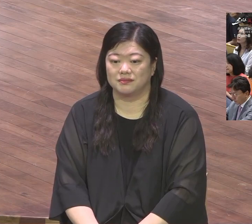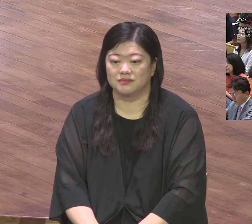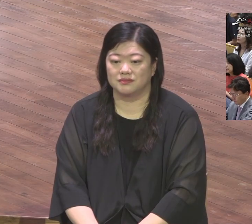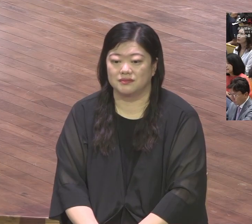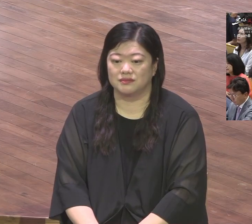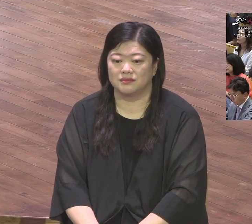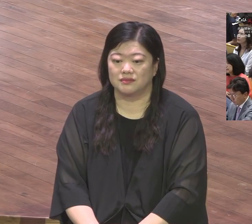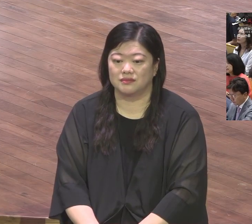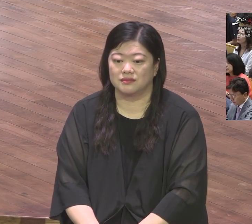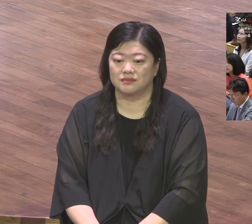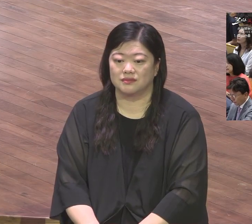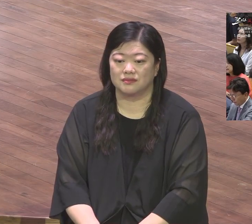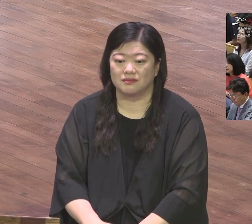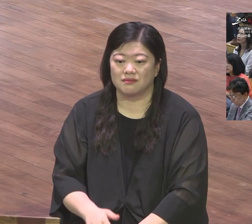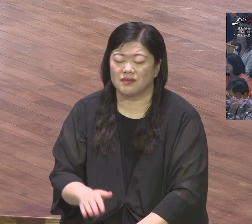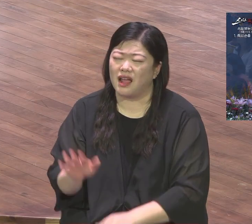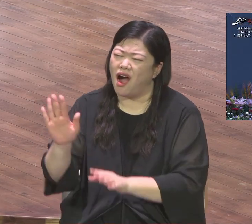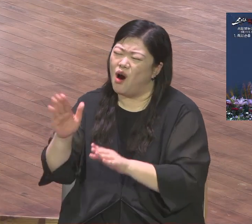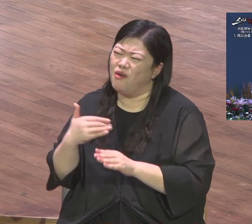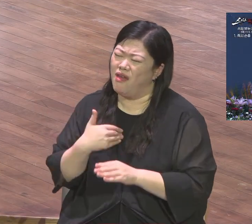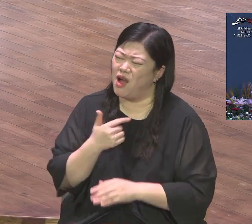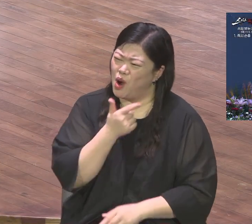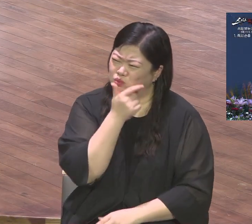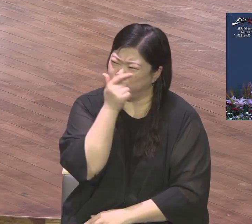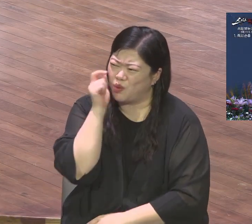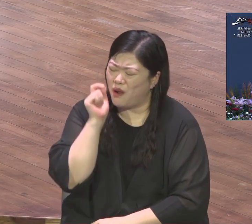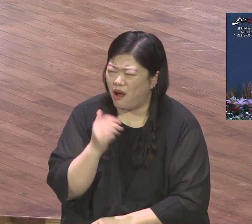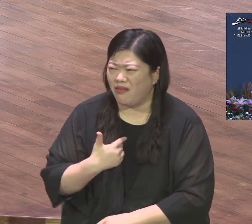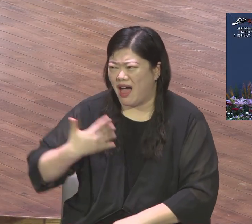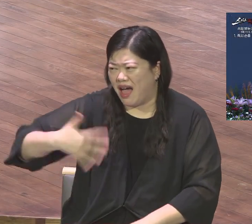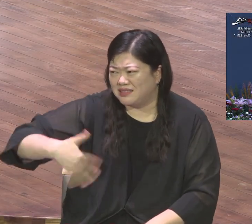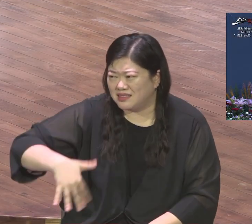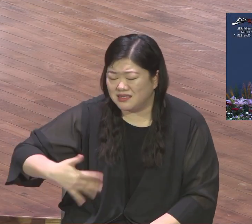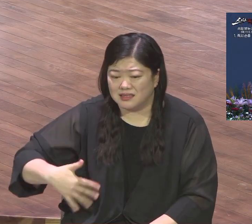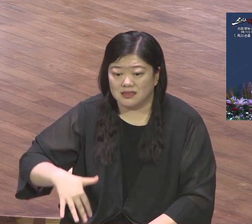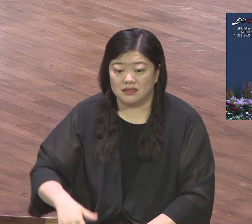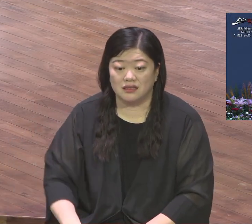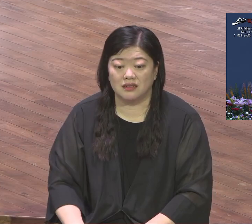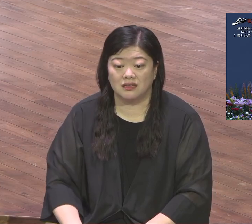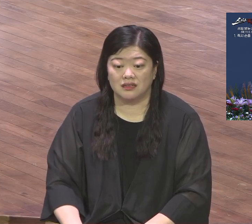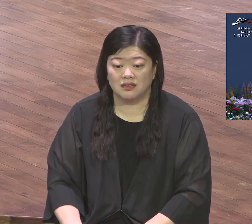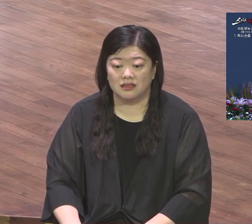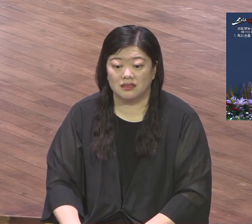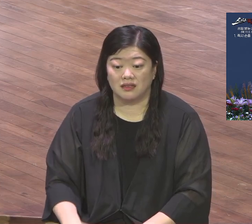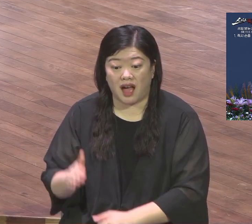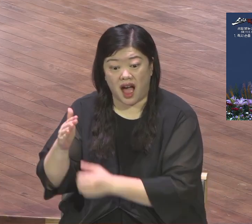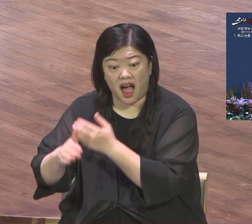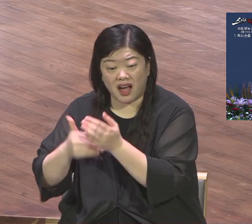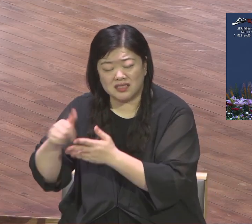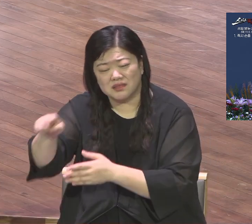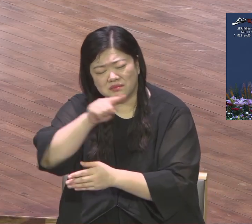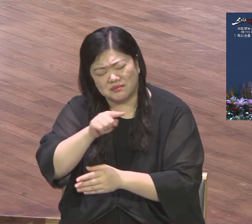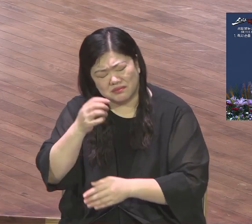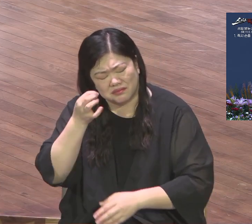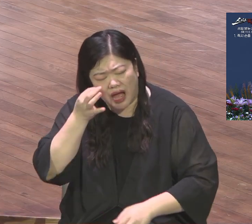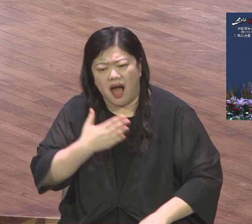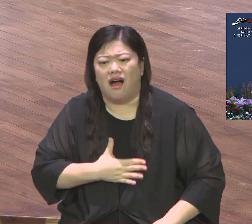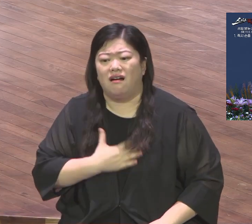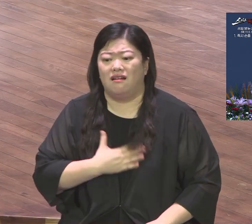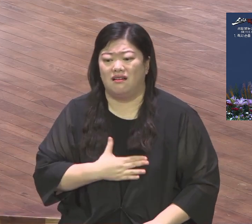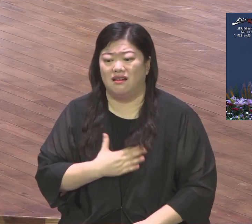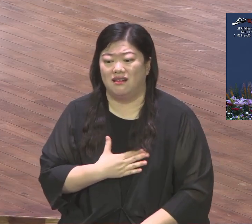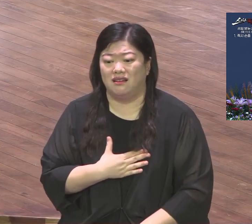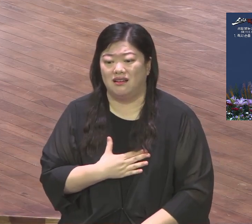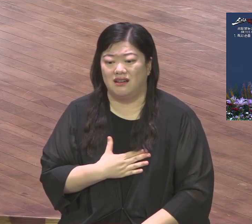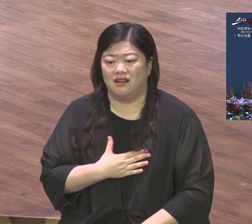하나님이 모르십니까? 내 부족한 거, 내 모질라는 거, 내 연약한 거, 내 없는 거 다